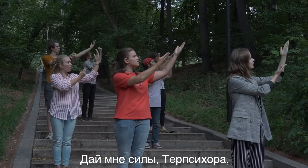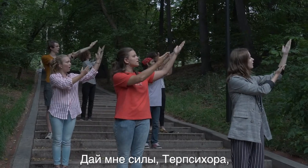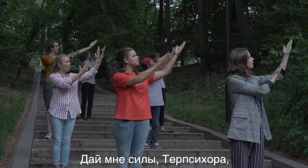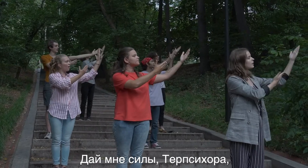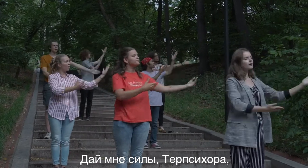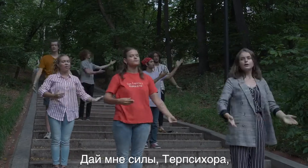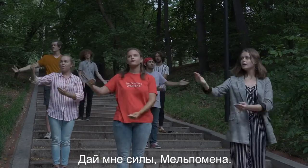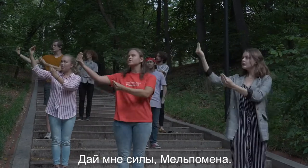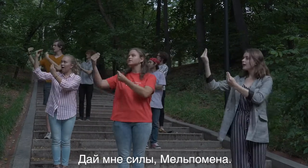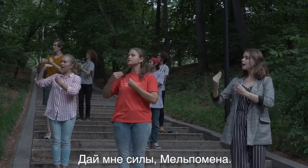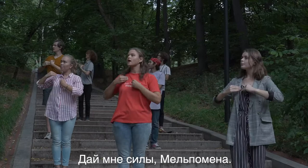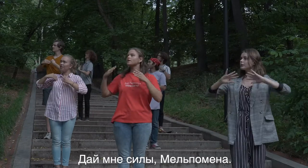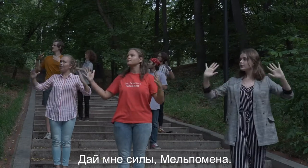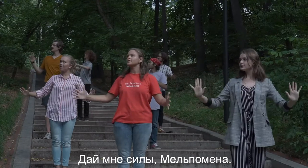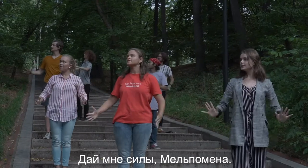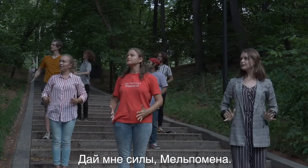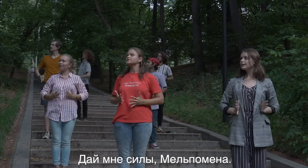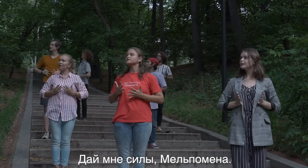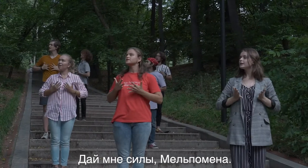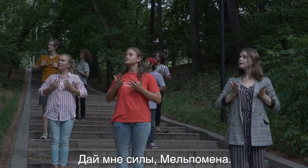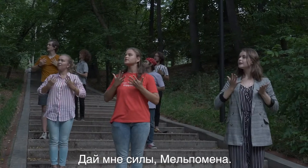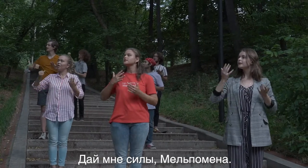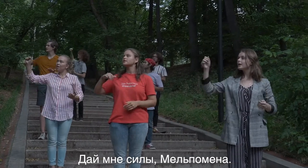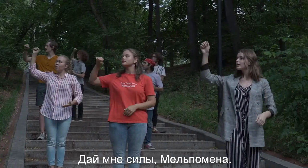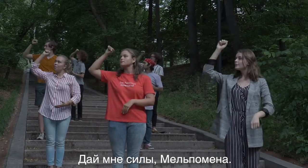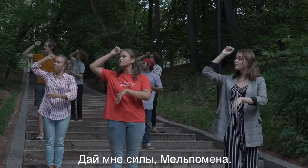Терпсихора, дай мне силы,